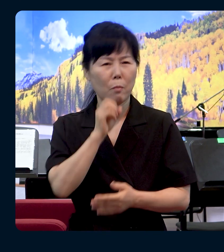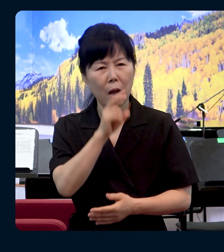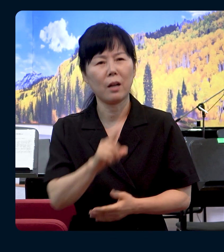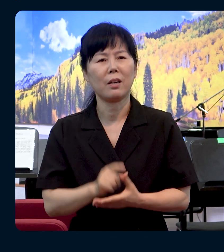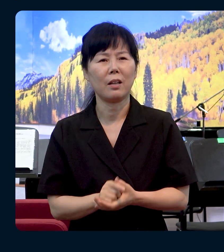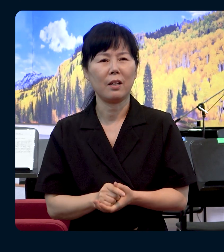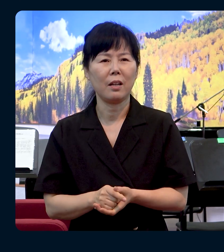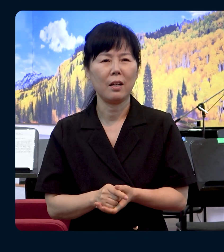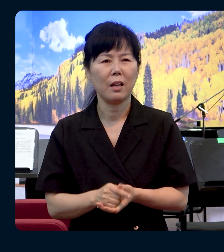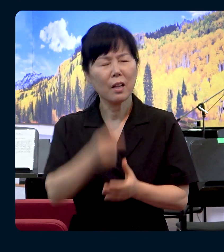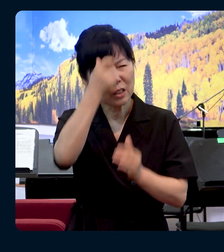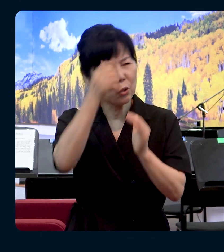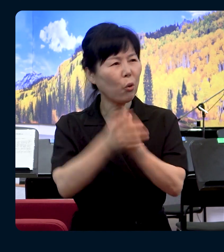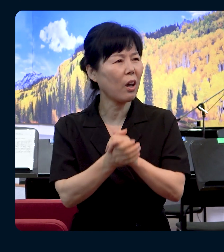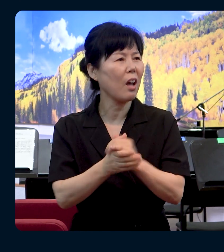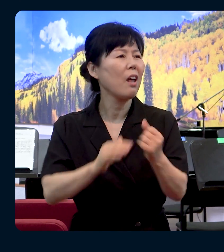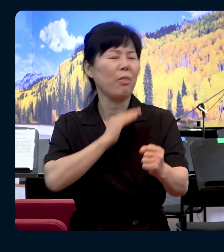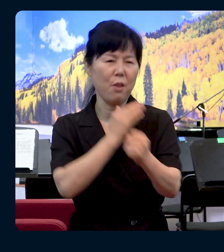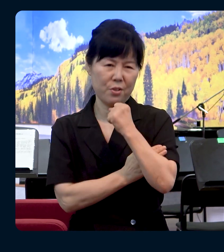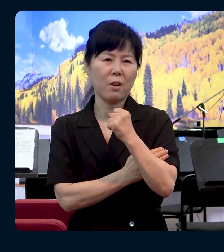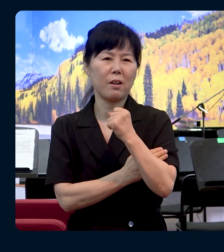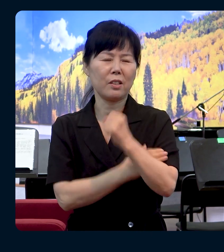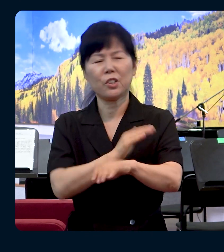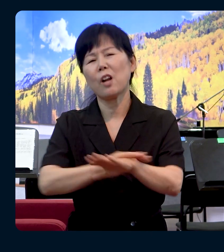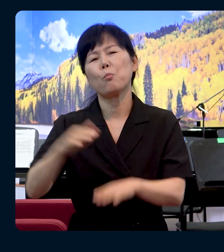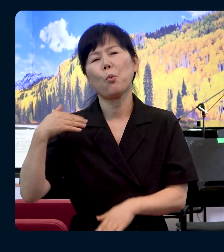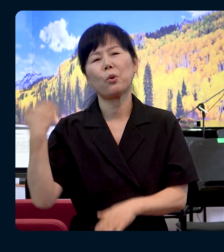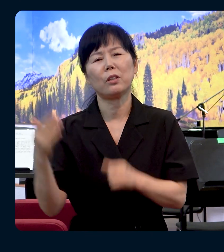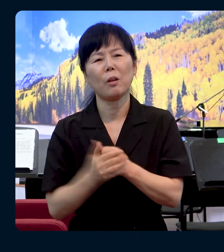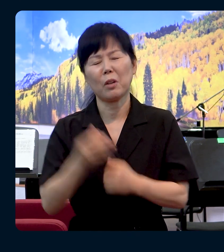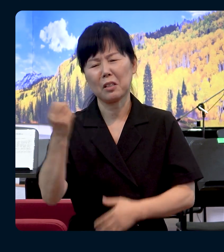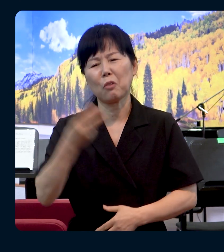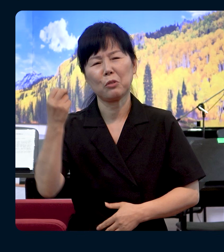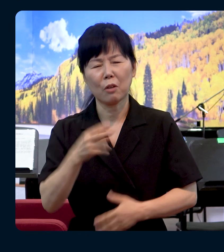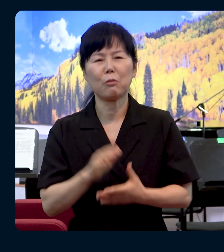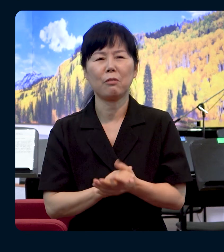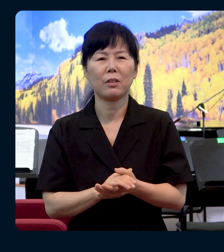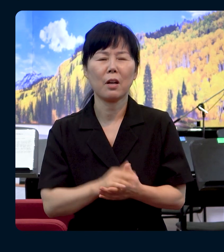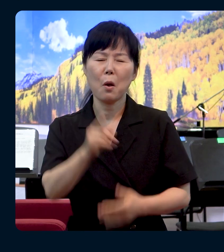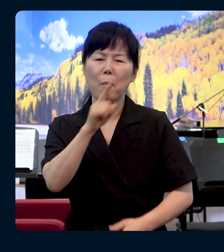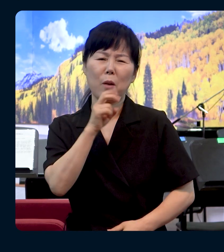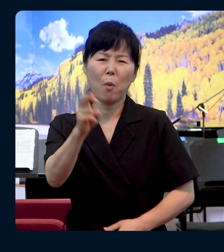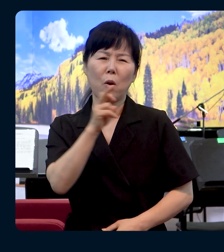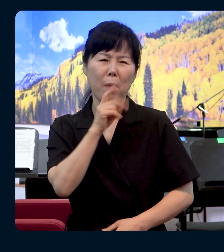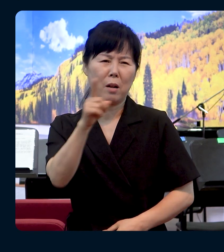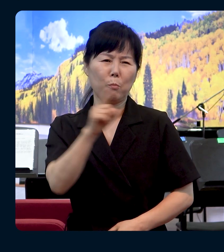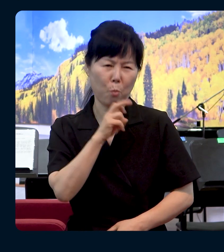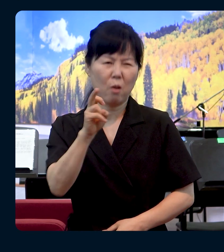능력인지 어떤 것인지 모르니까 그냥 함부로 막 말하는 거죠. 여러분,